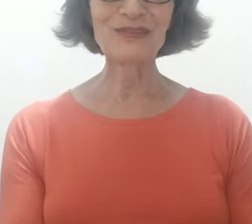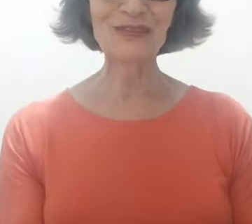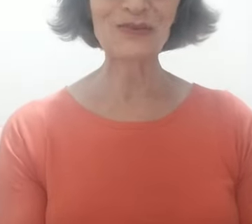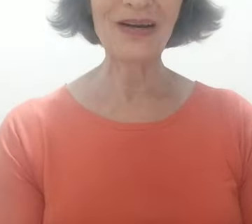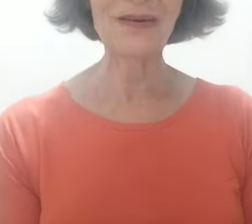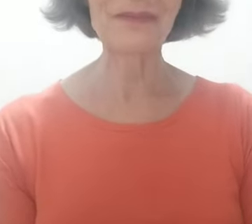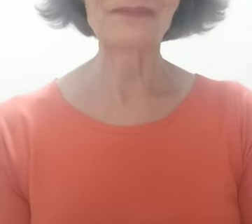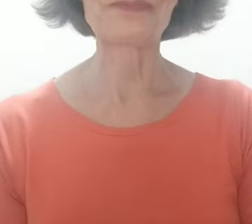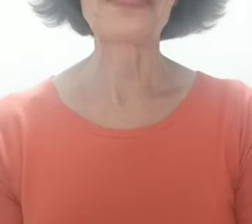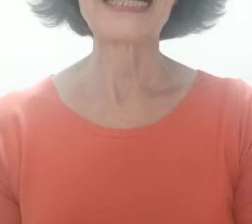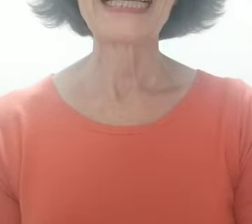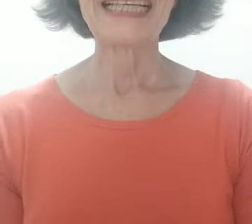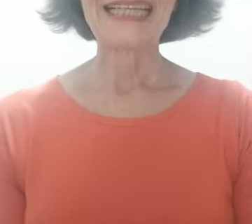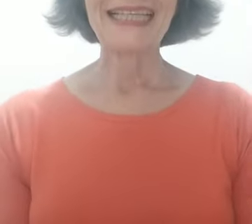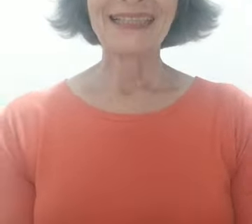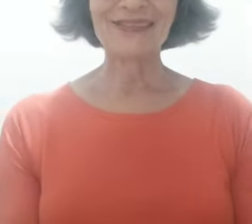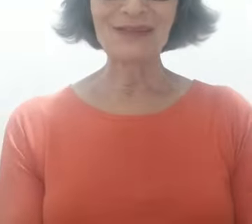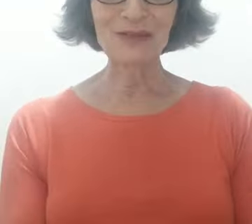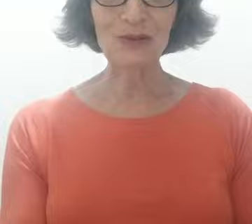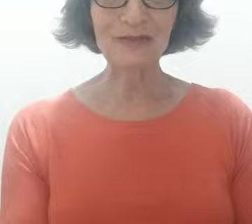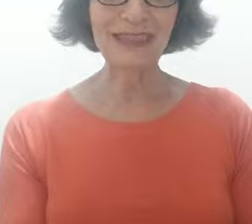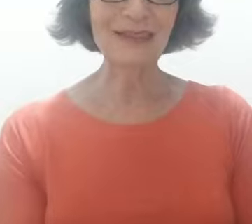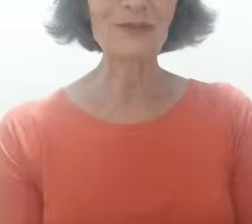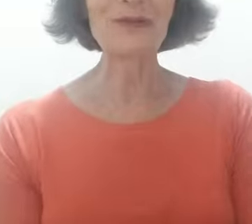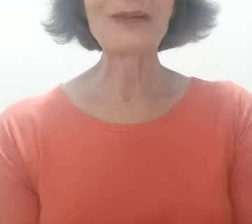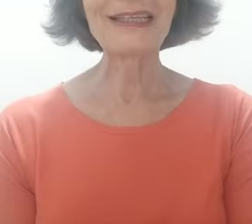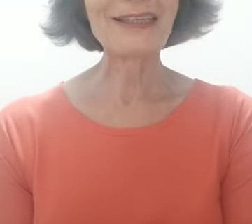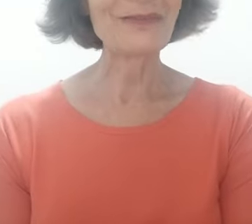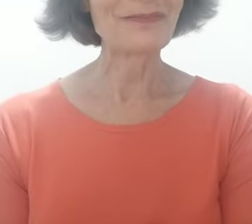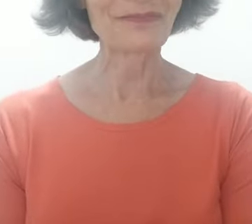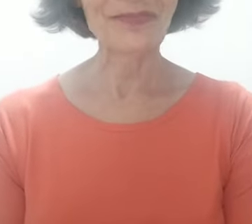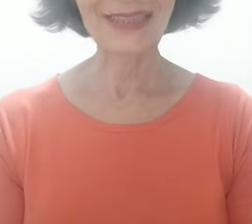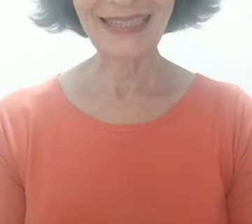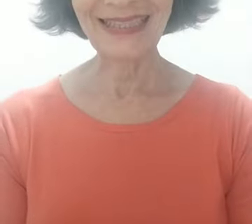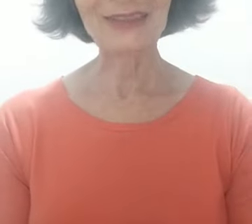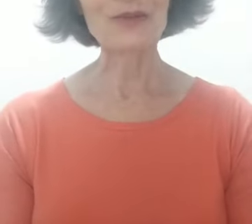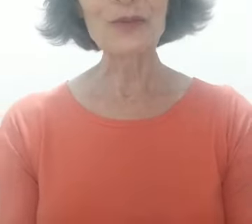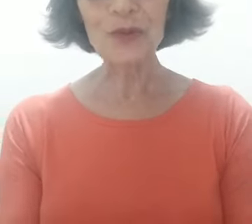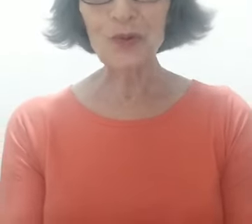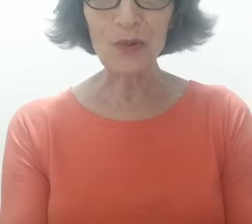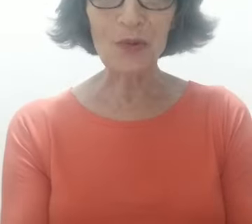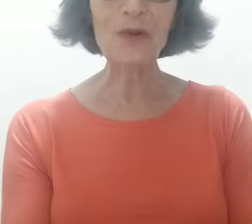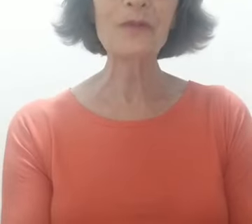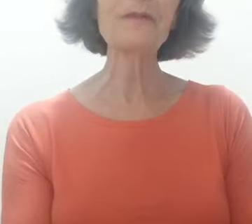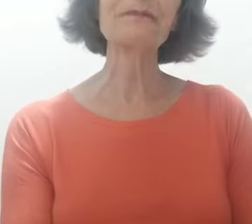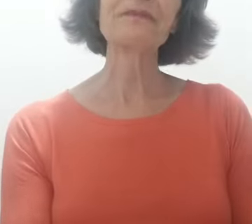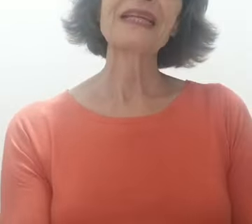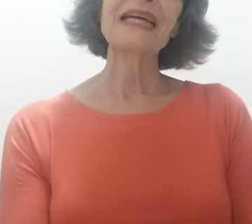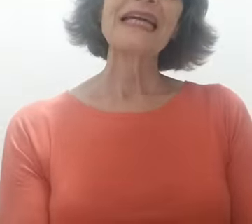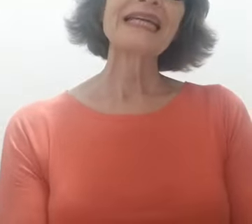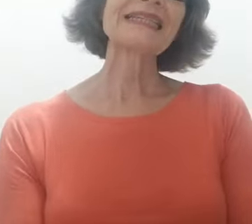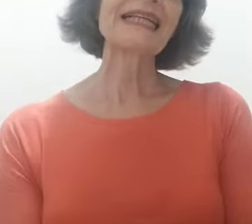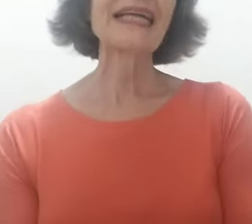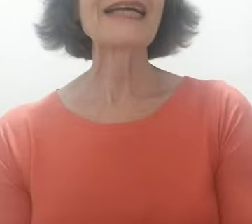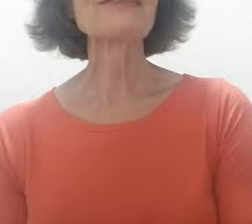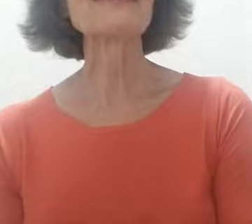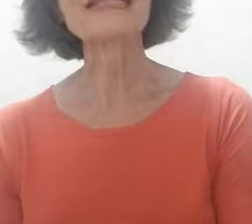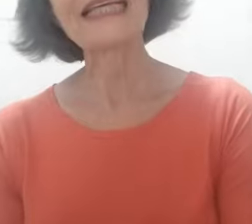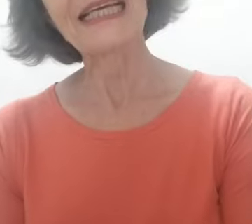Então, pessoal, vamos conversar um pouquinho sobre o corpo.